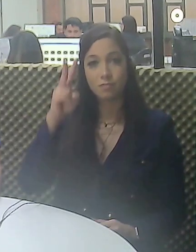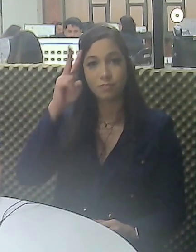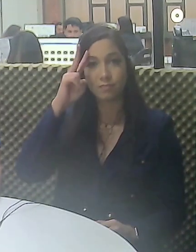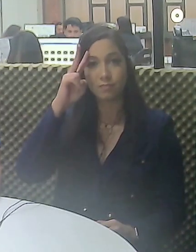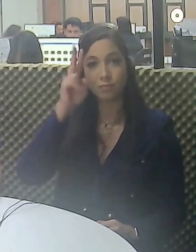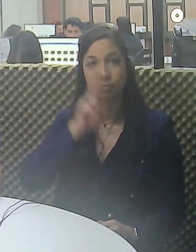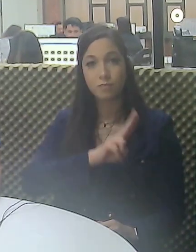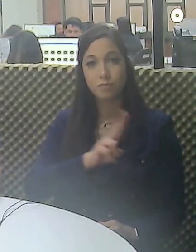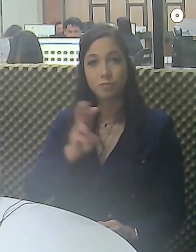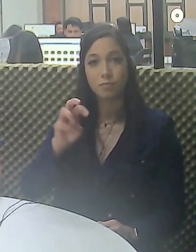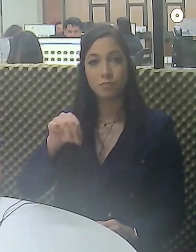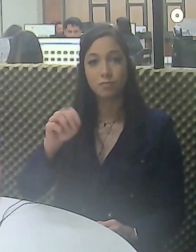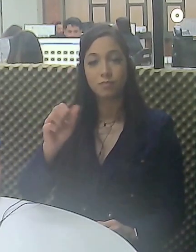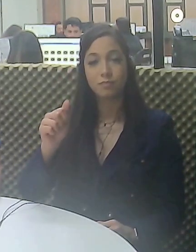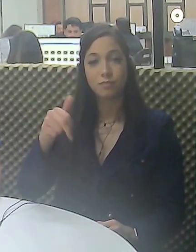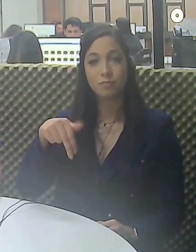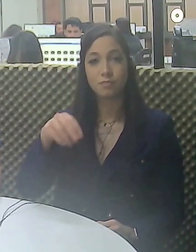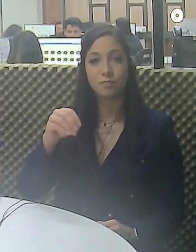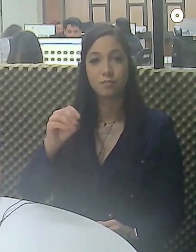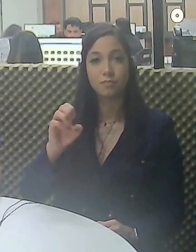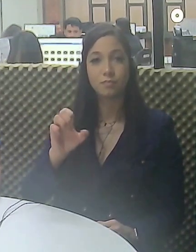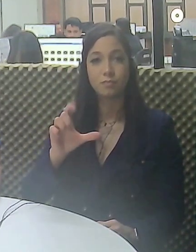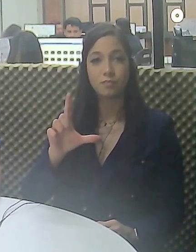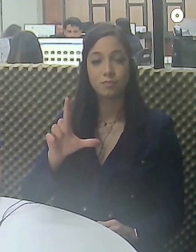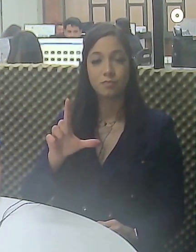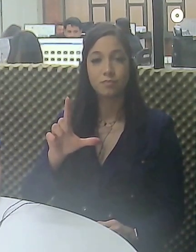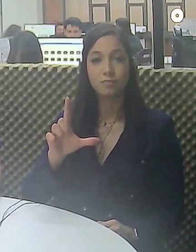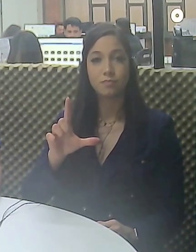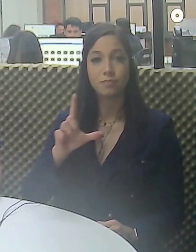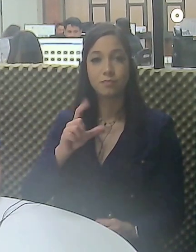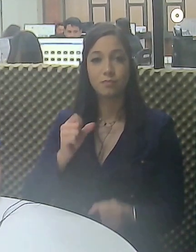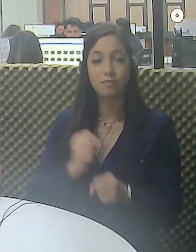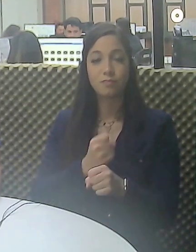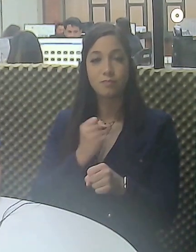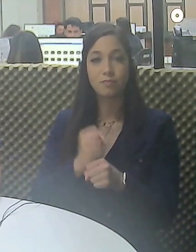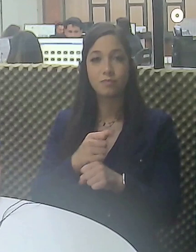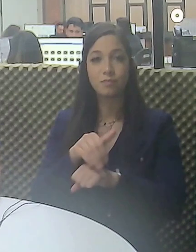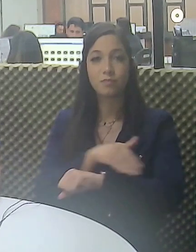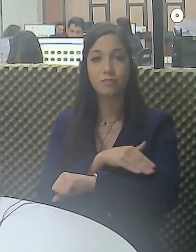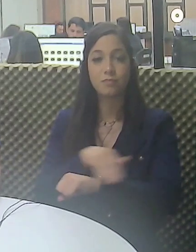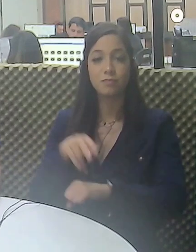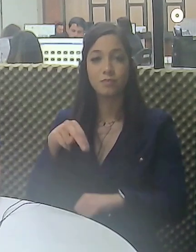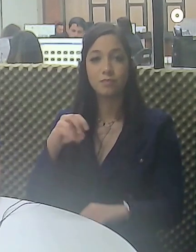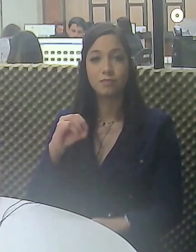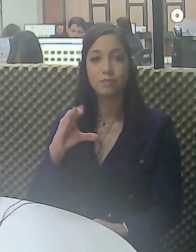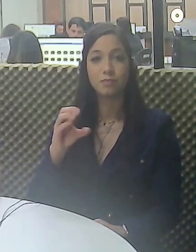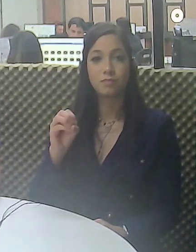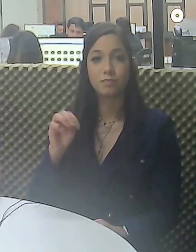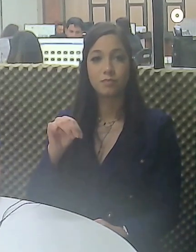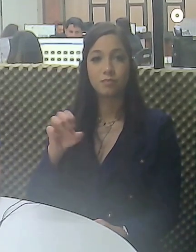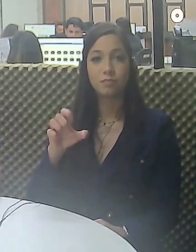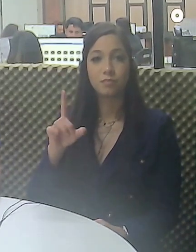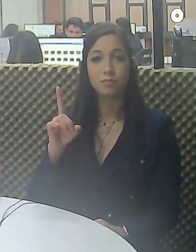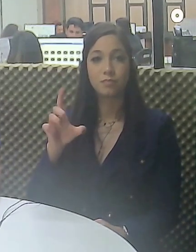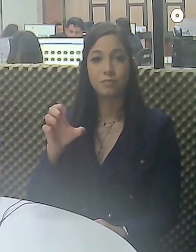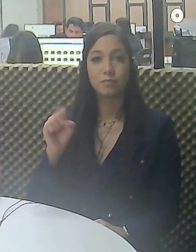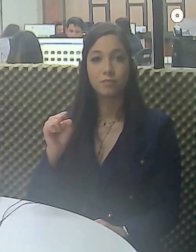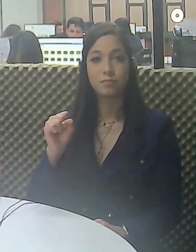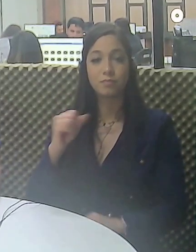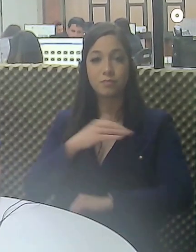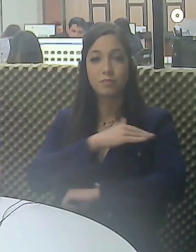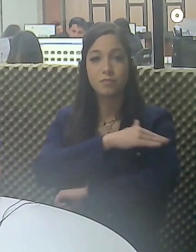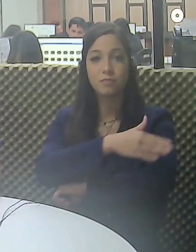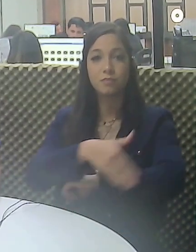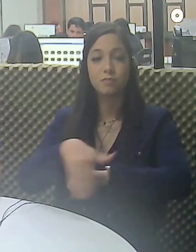como Viaduto Manuel Carlos Rodrigues de Castro Santos, a obra fica na Avenida Nicomedes Alves dos Santos, sobre o cruzamento